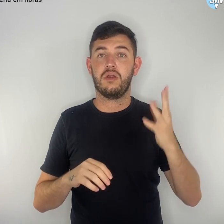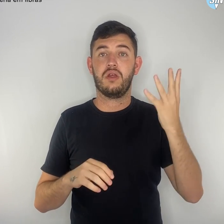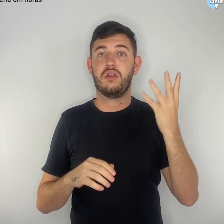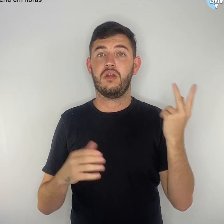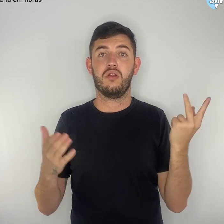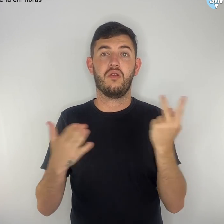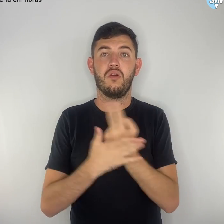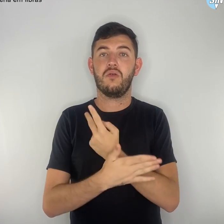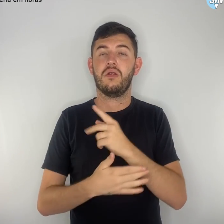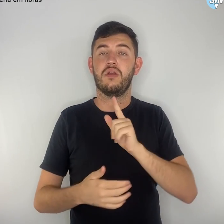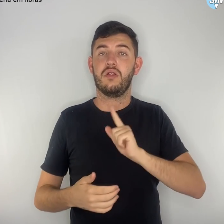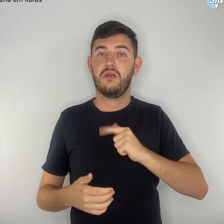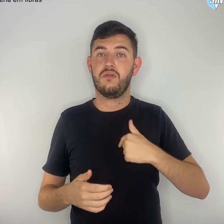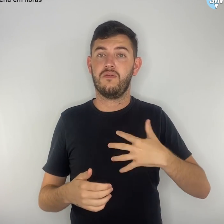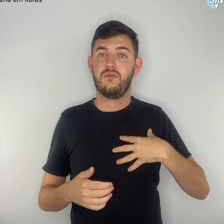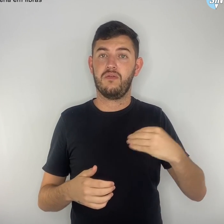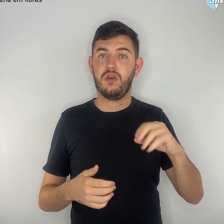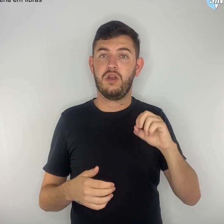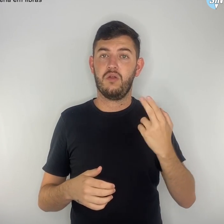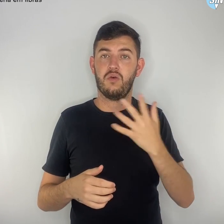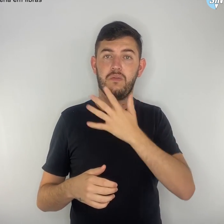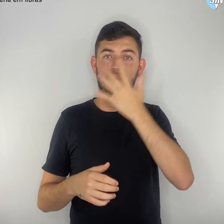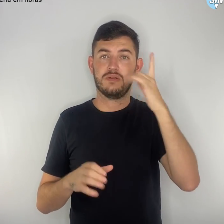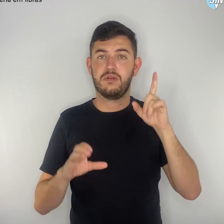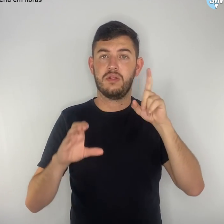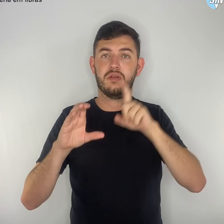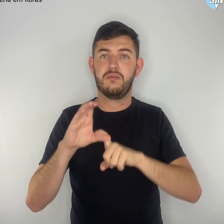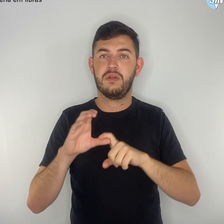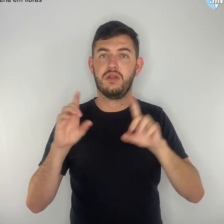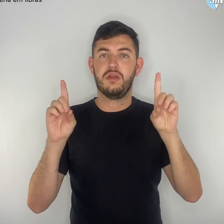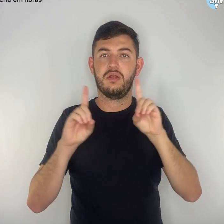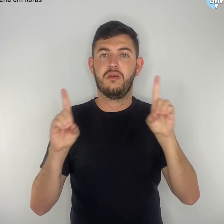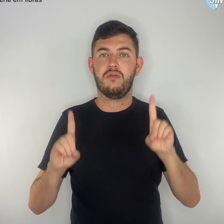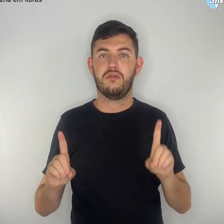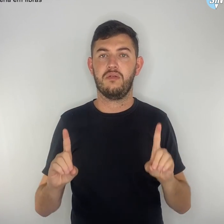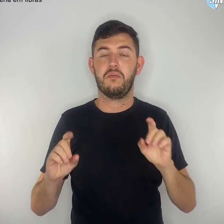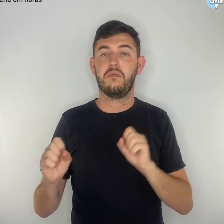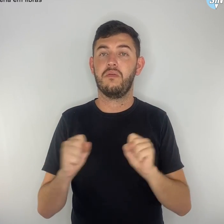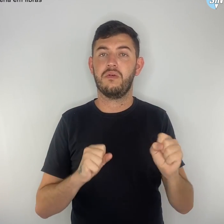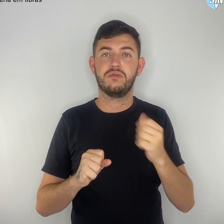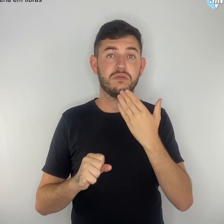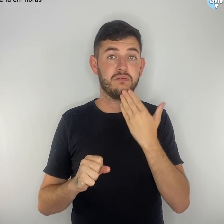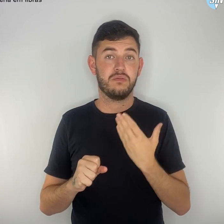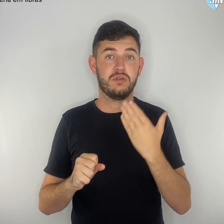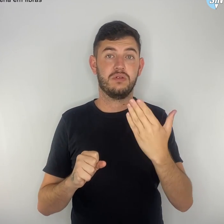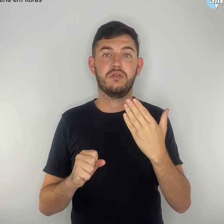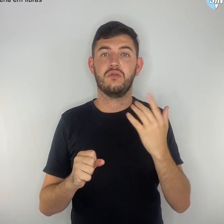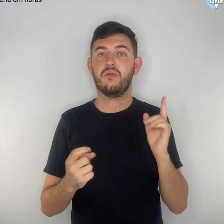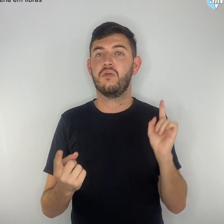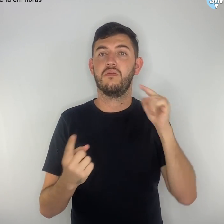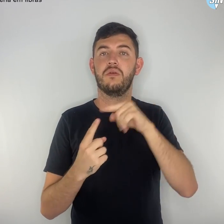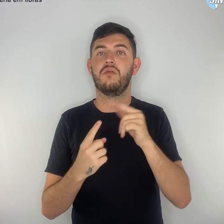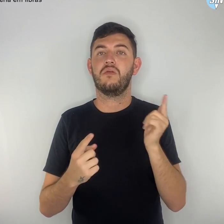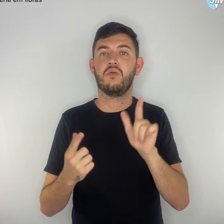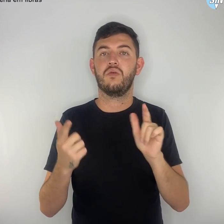ou dependente com deficiência, pode fazer o pedido para obter a redução da jornada